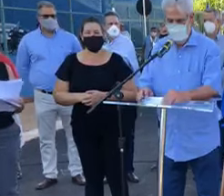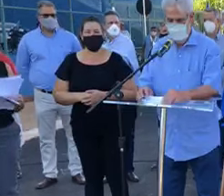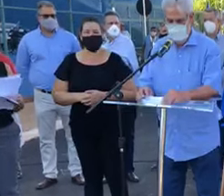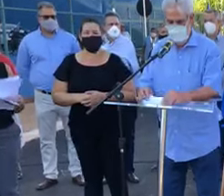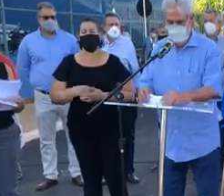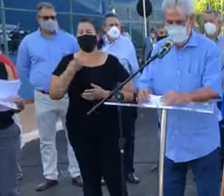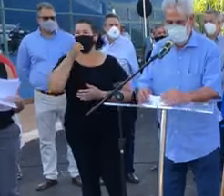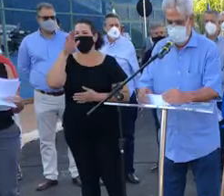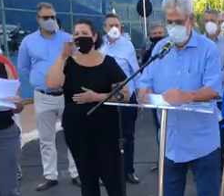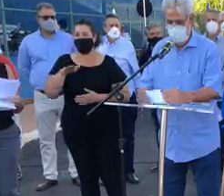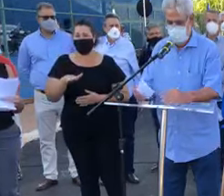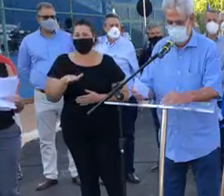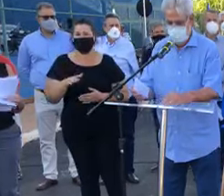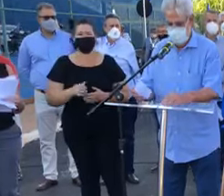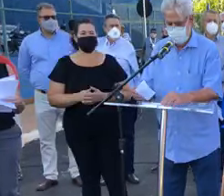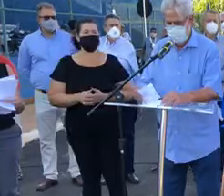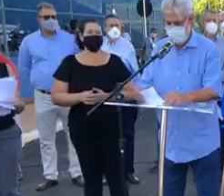Boa tarde.